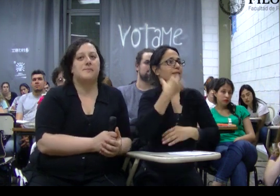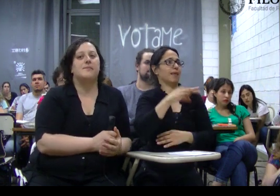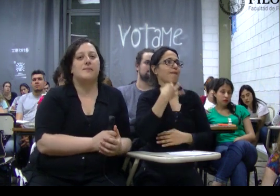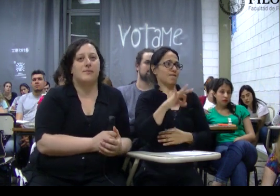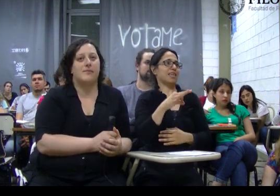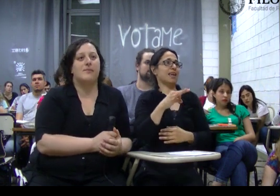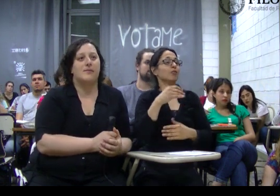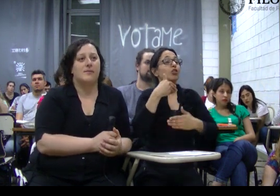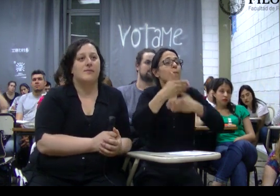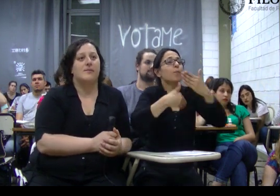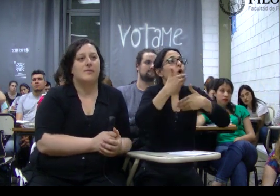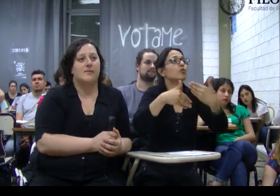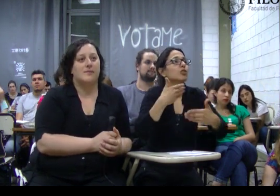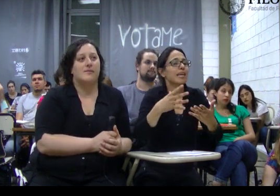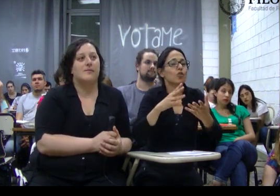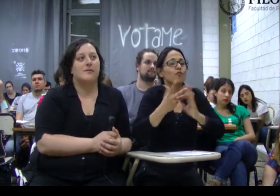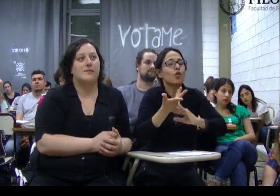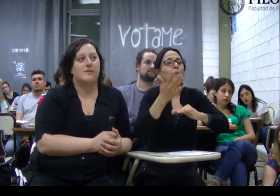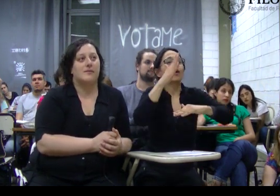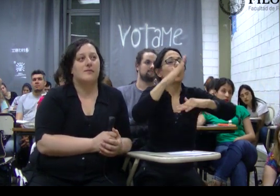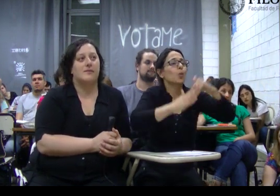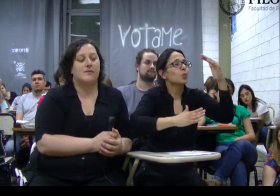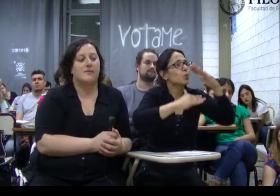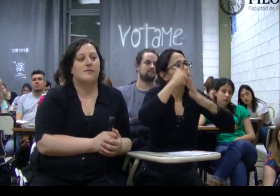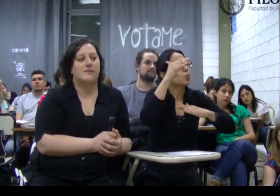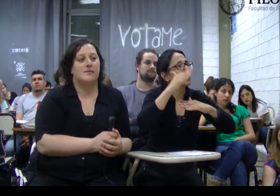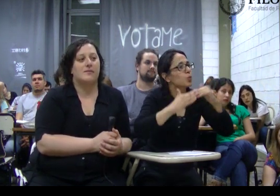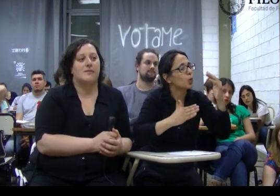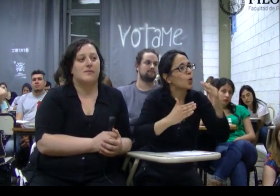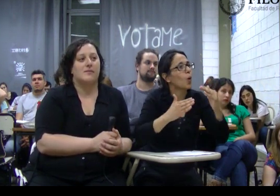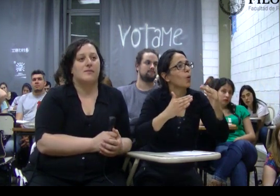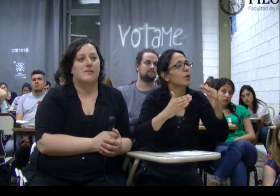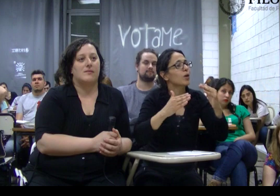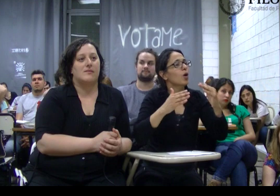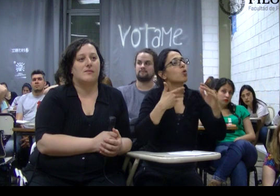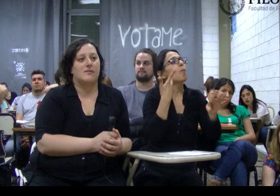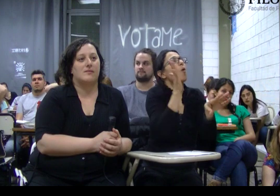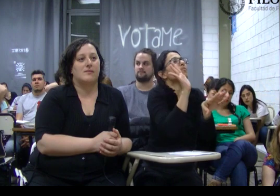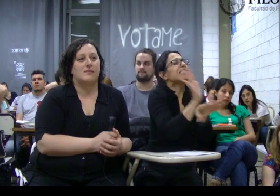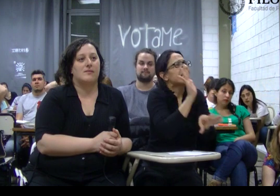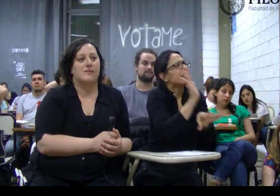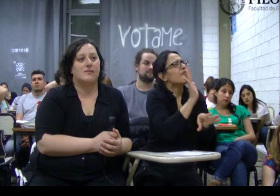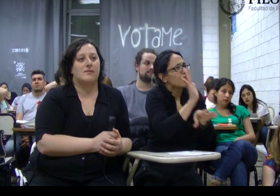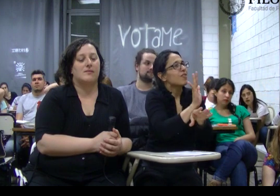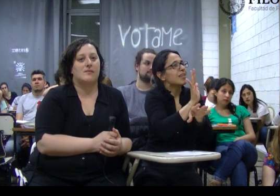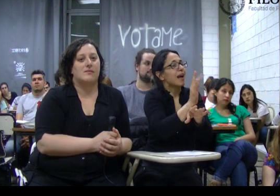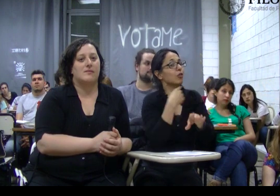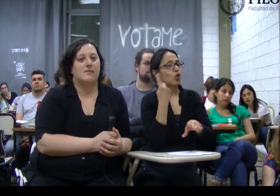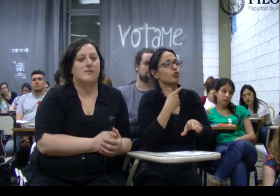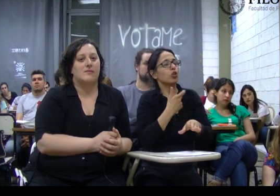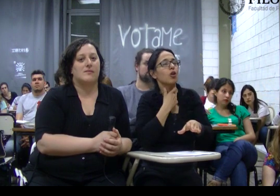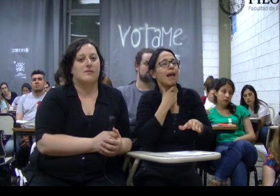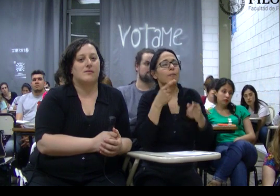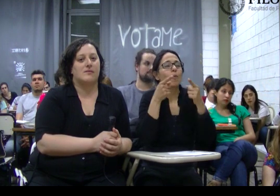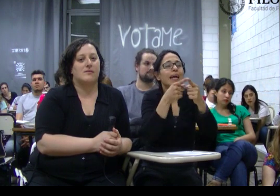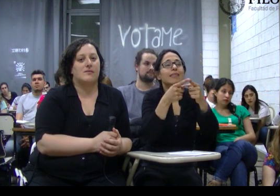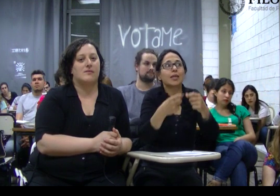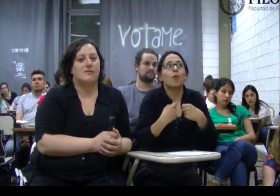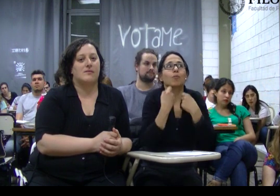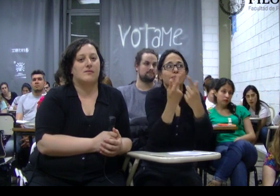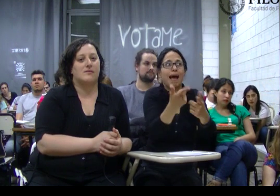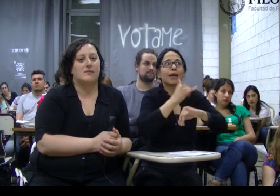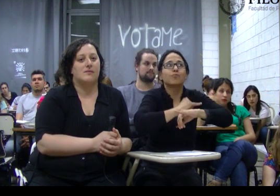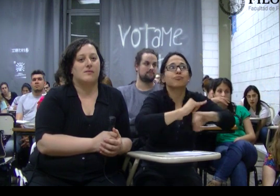el proceso este de construir los significados que nosotros queremos transmitir, muchas